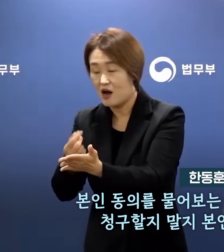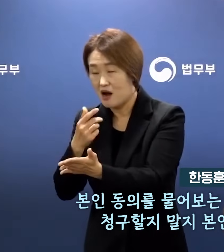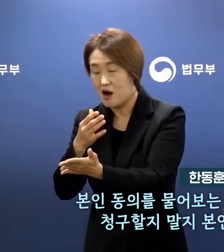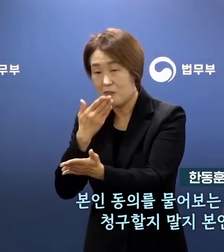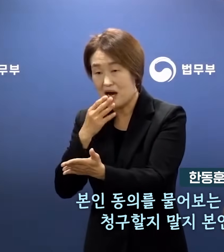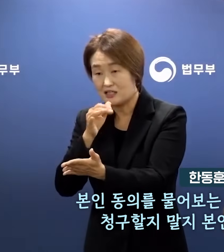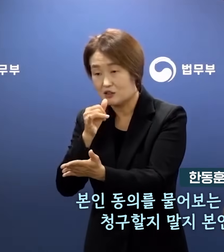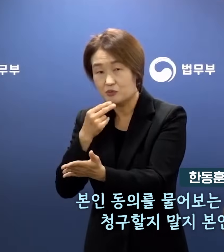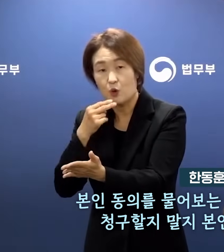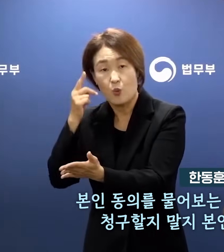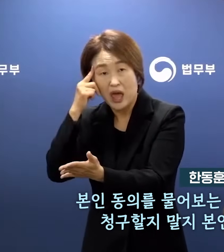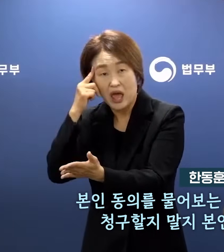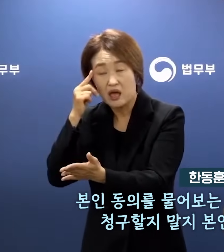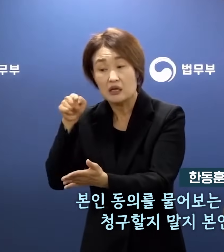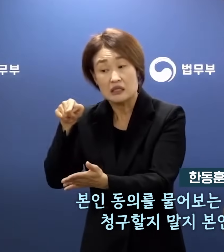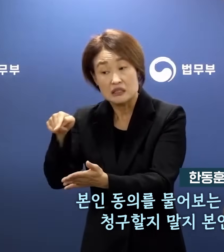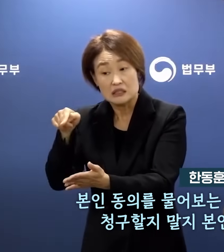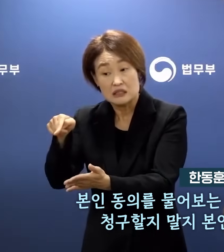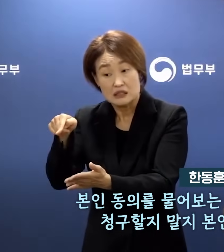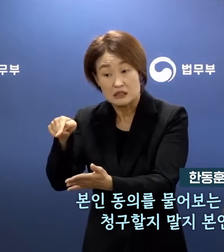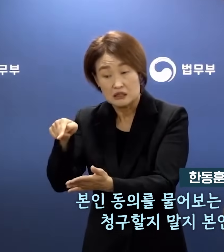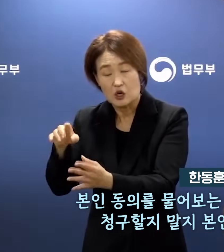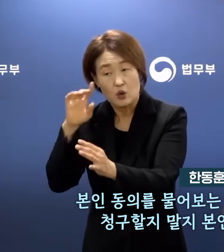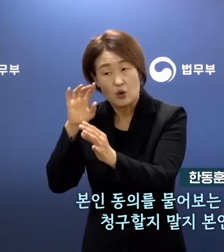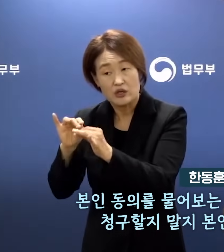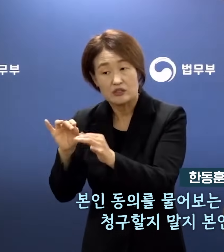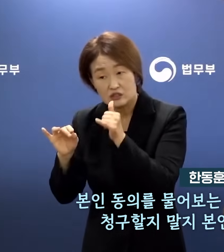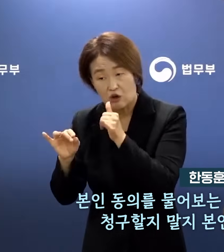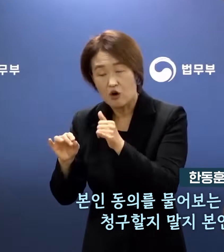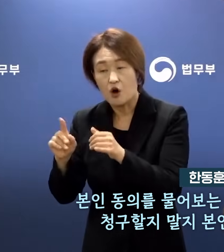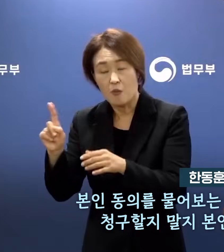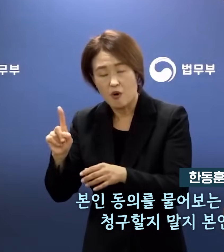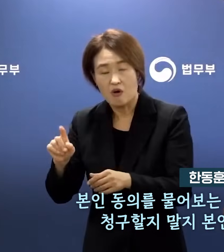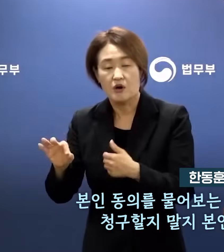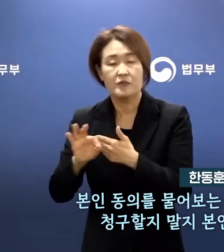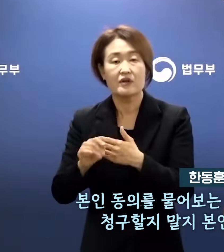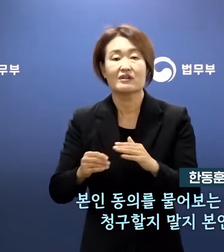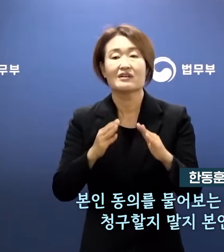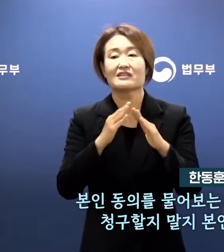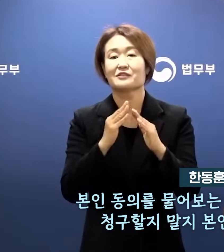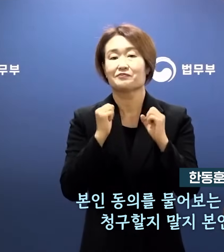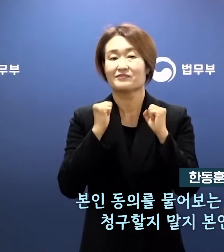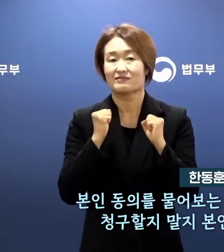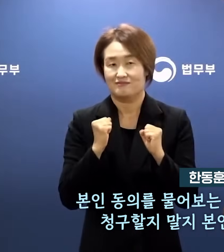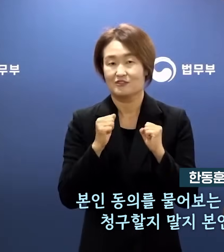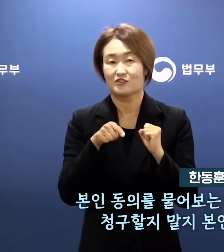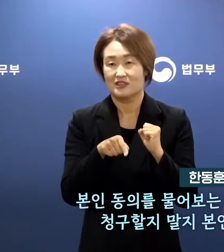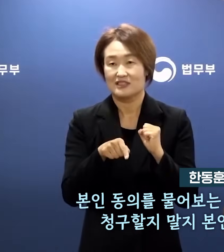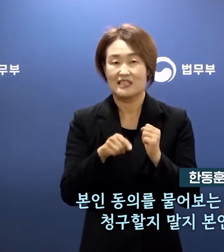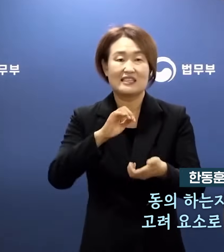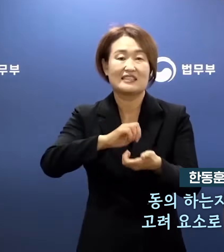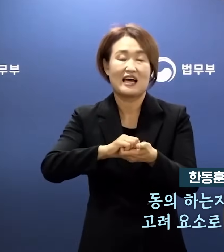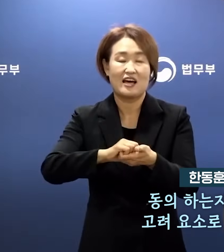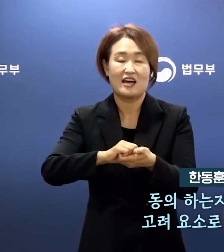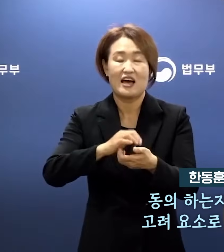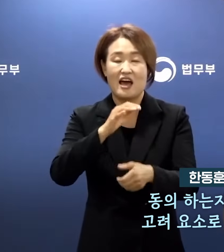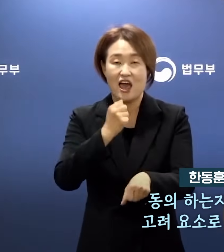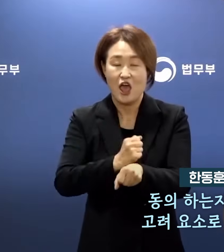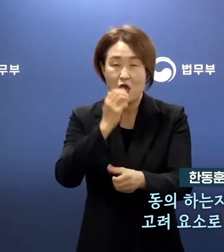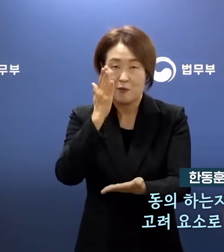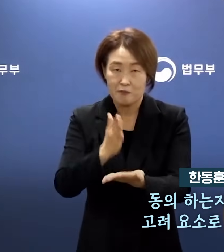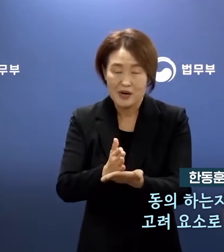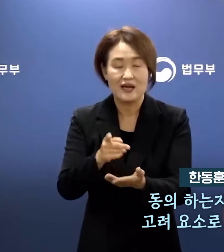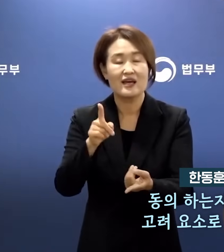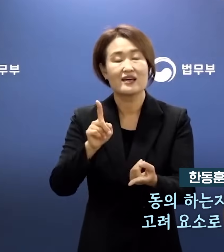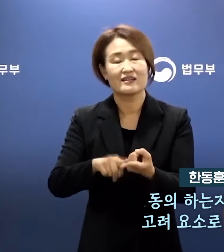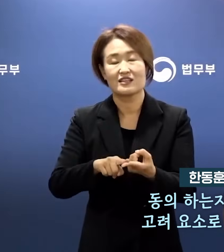거주 제한 명령 청구를 할지 말지에 본인이 성충동 약물 치료를